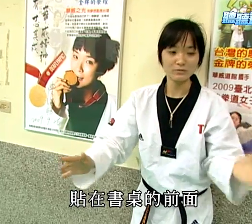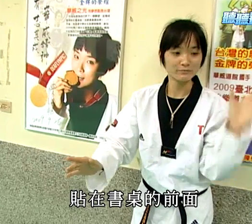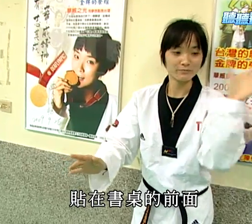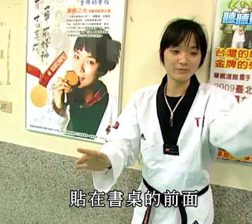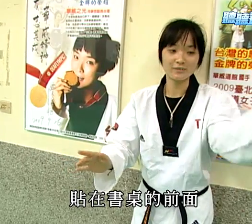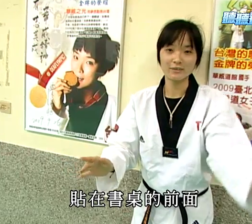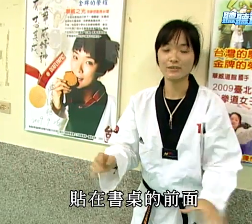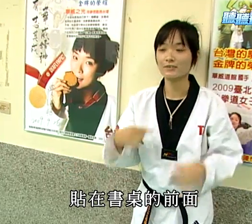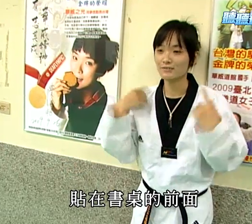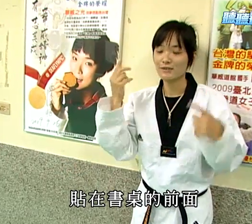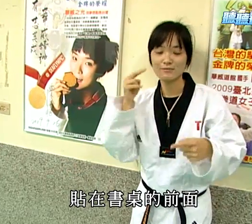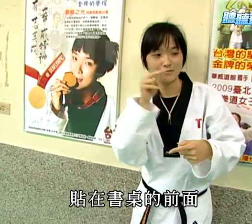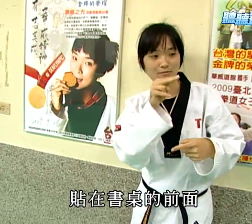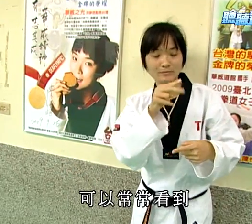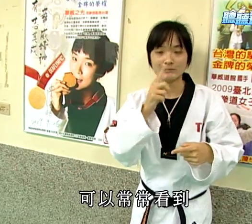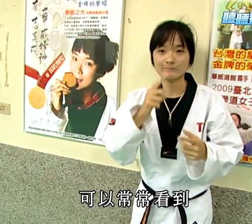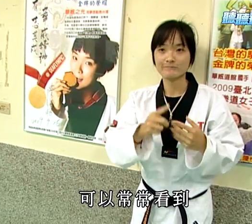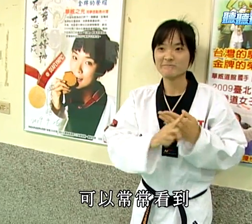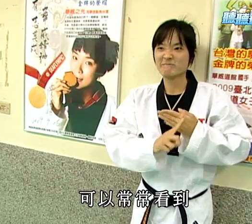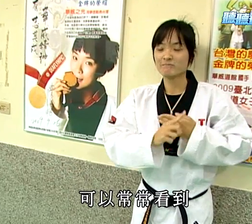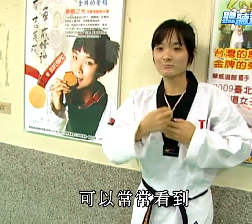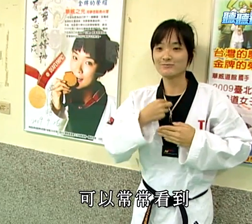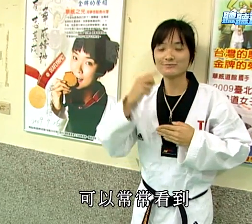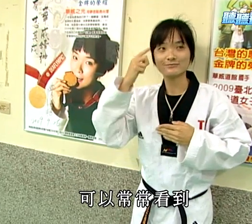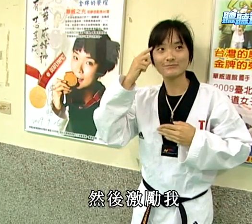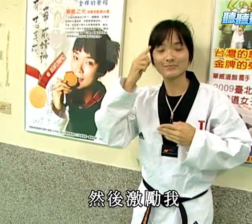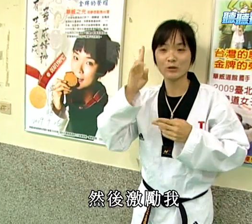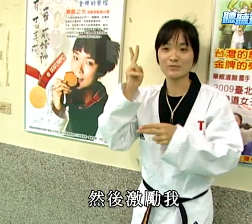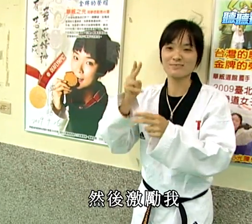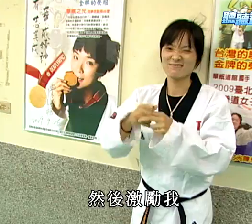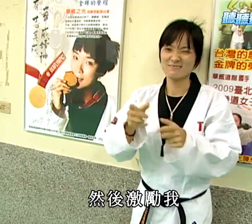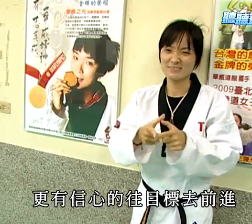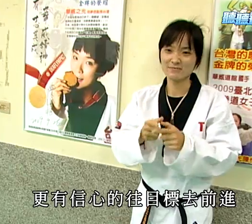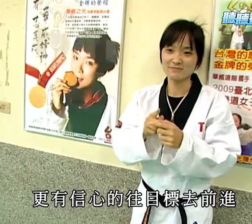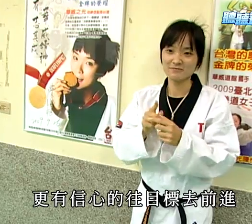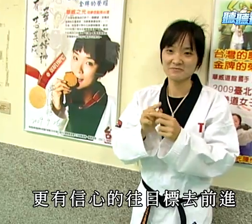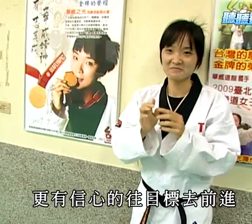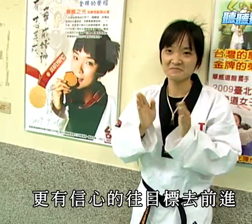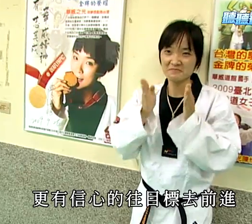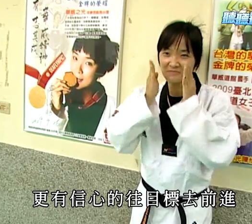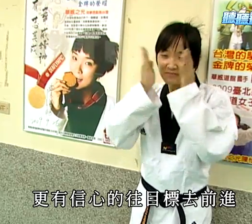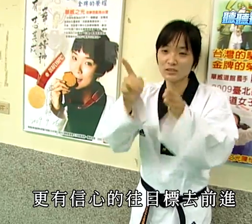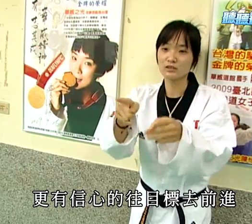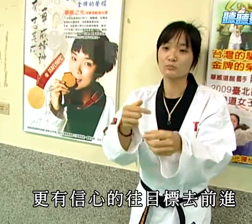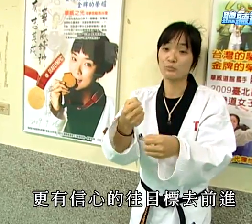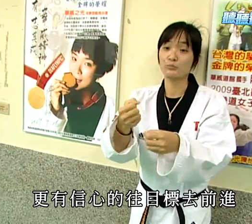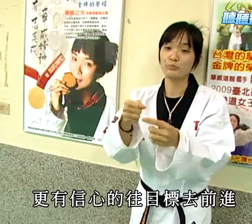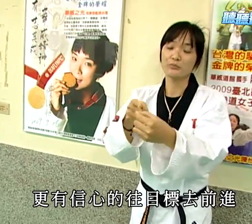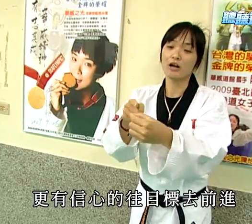桌的前面，可以常常看到，然后激励我更有信心的往目标去前